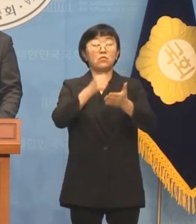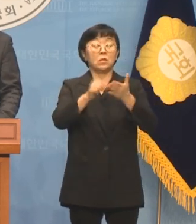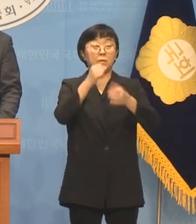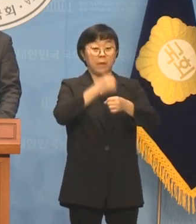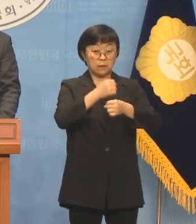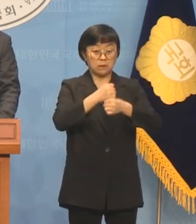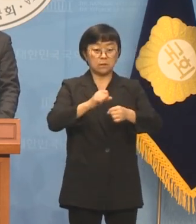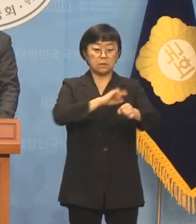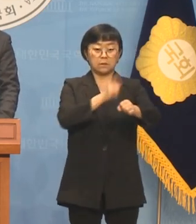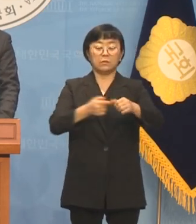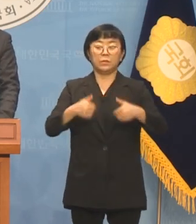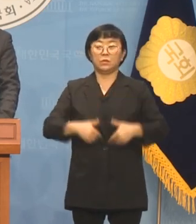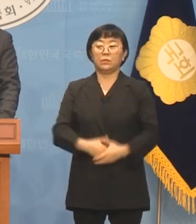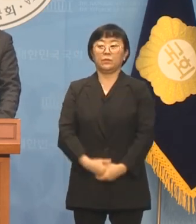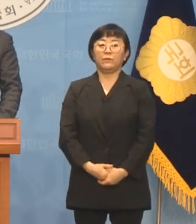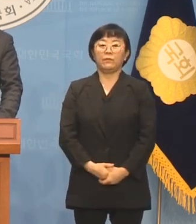요청됩니다.